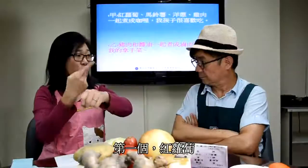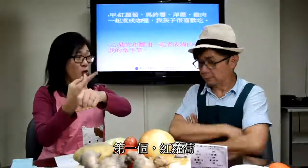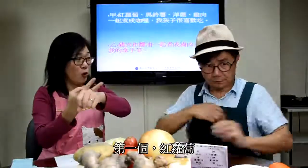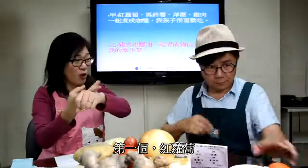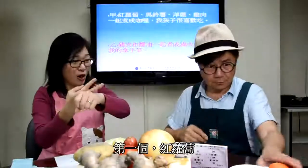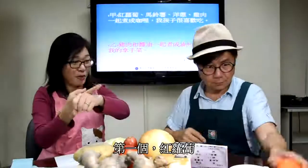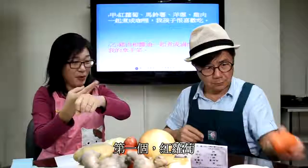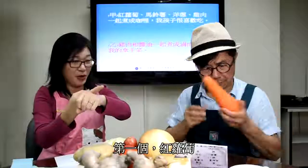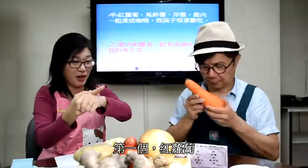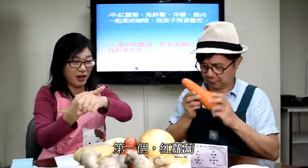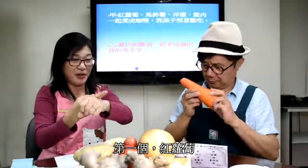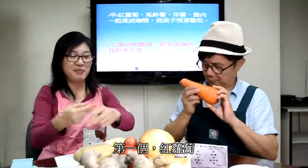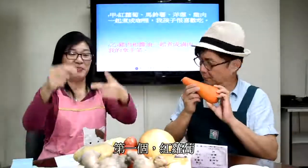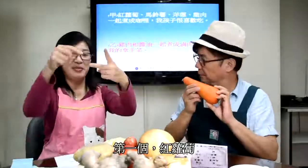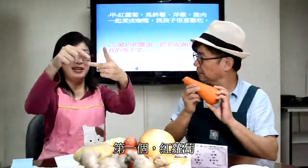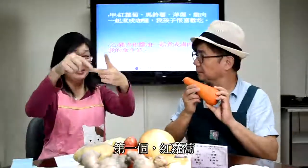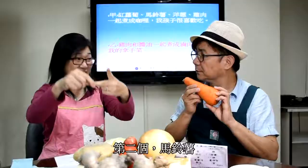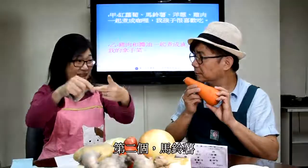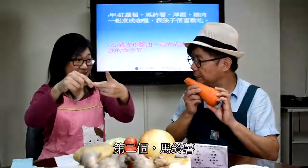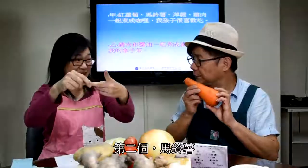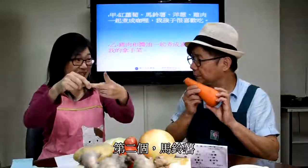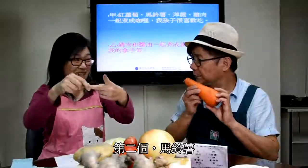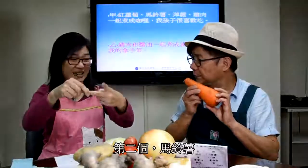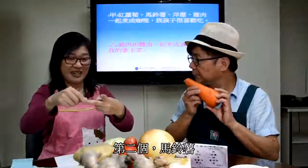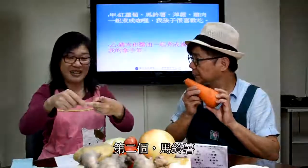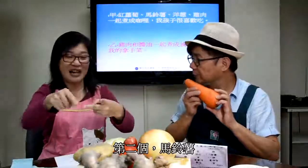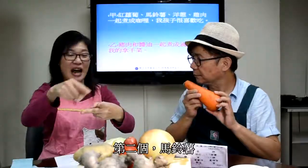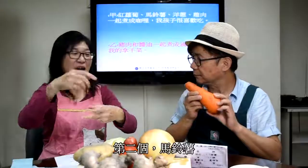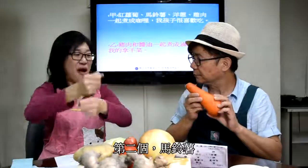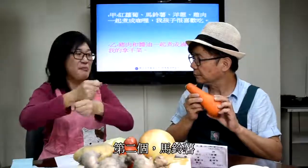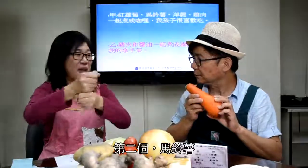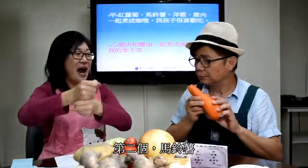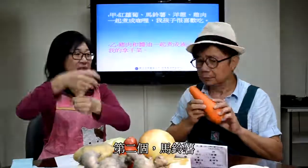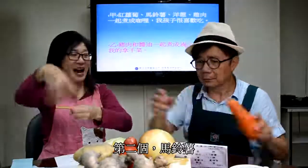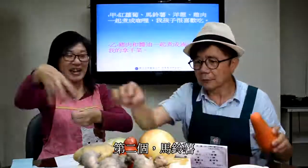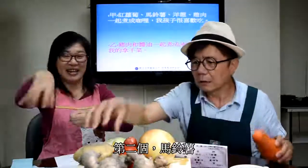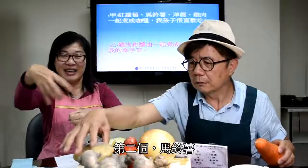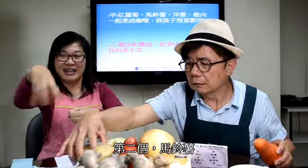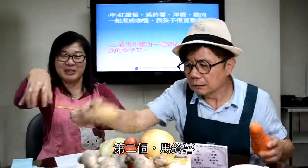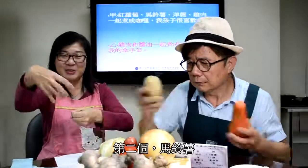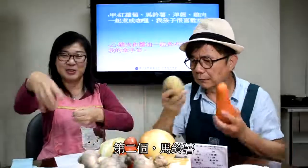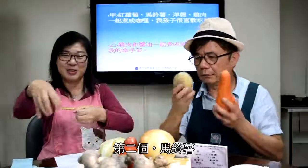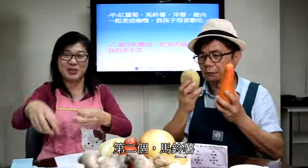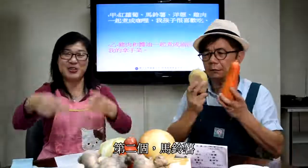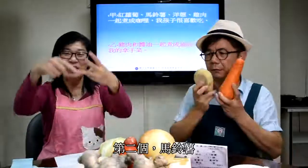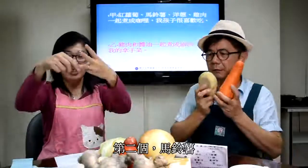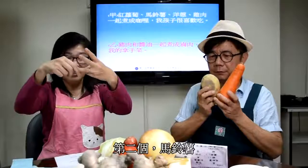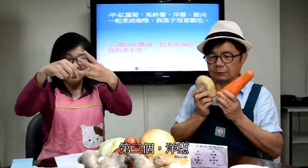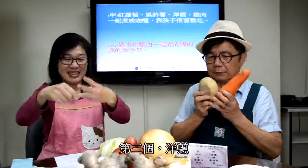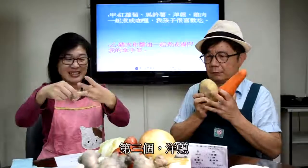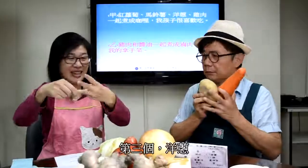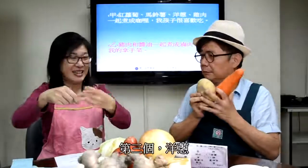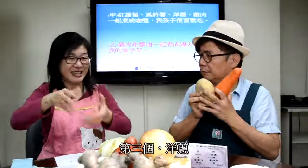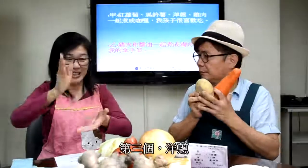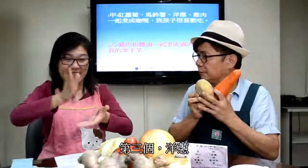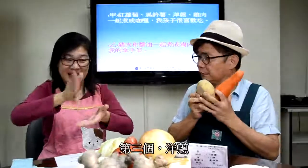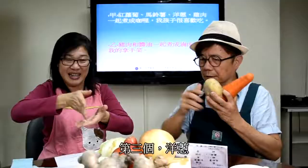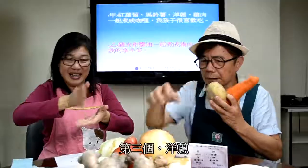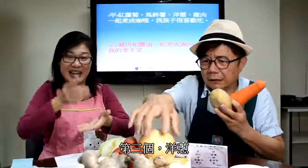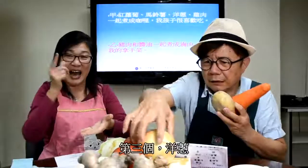萝卜；第二个，马铃薯；第三个，